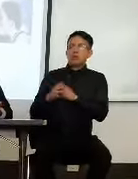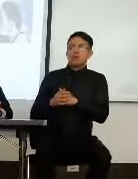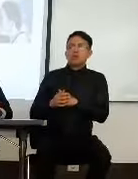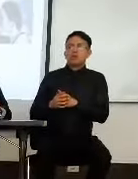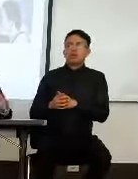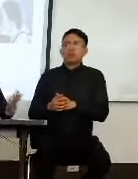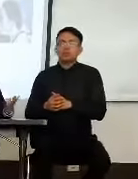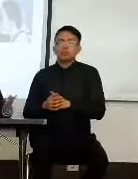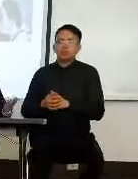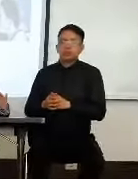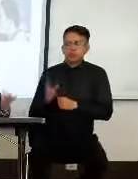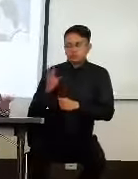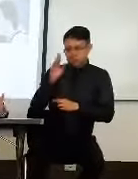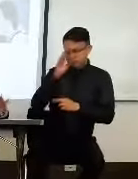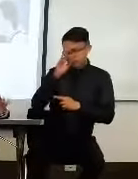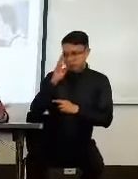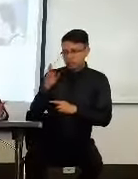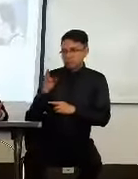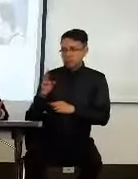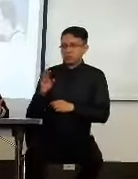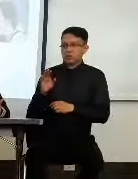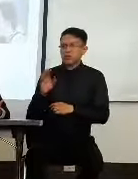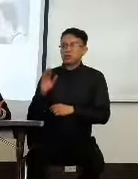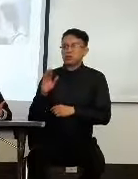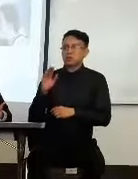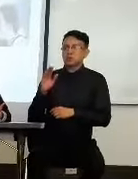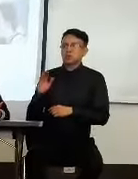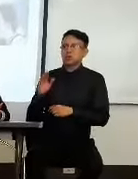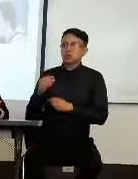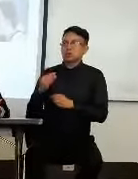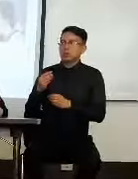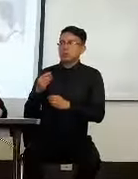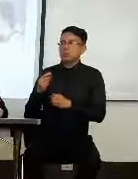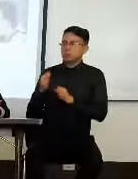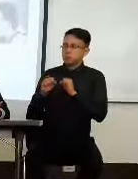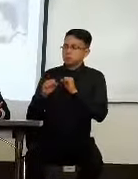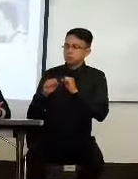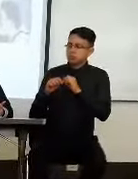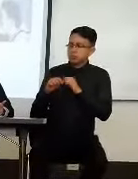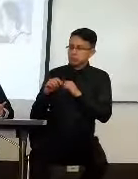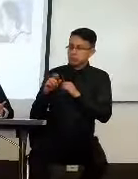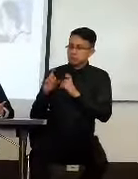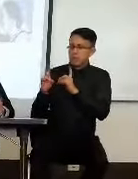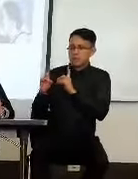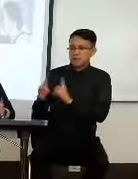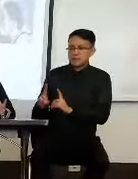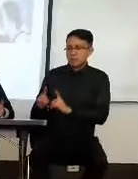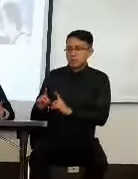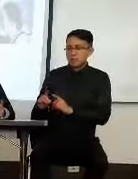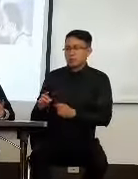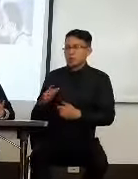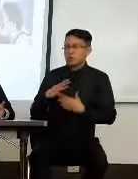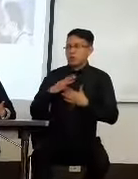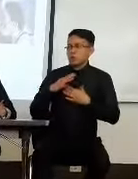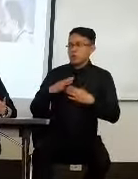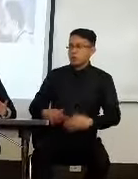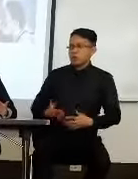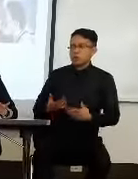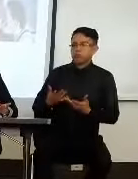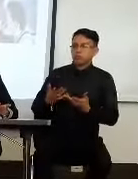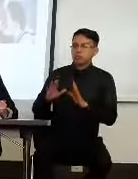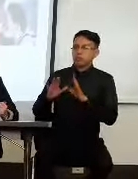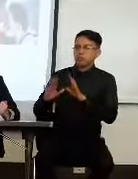voluntad, el reconocimiento de lo que ya han venido trabajando en la mañana, de la posibilidad de decidir frente a su cuerpo, frente a su